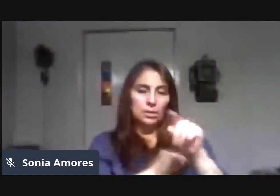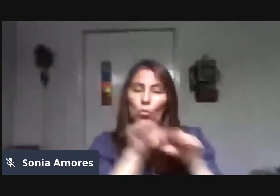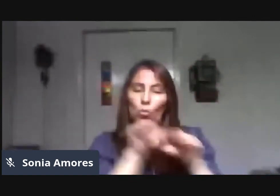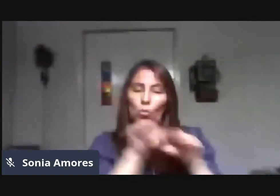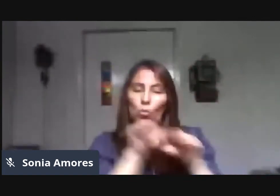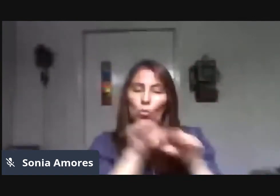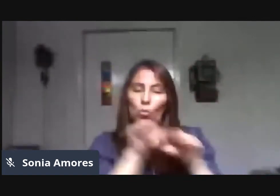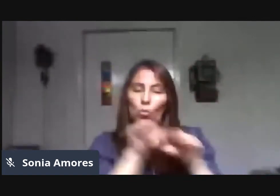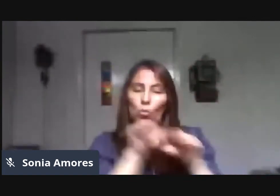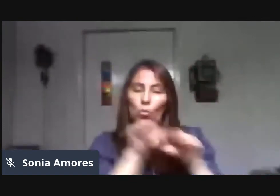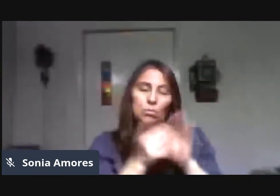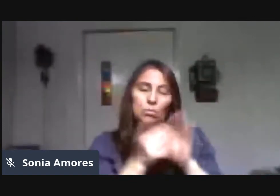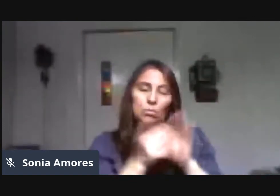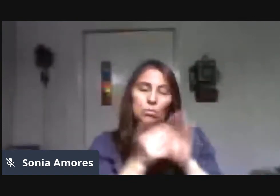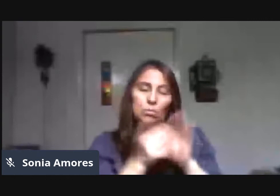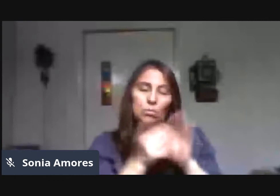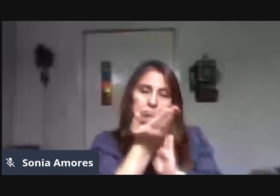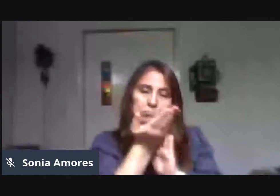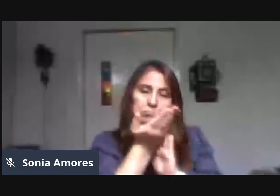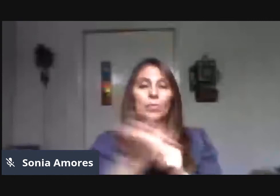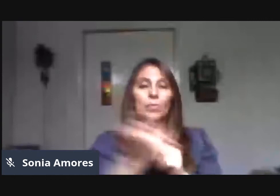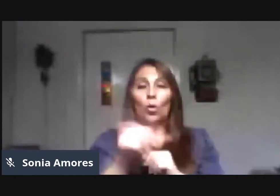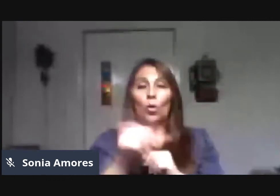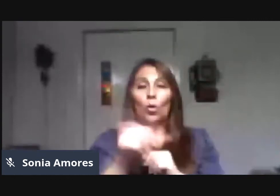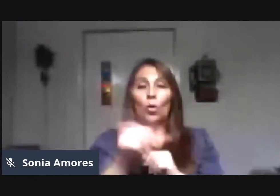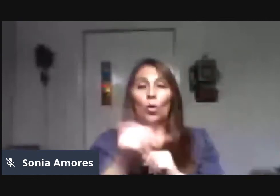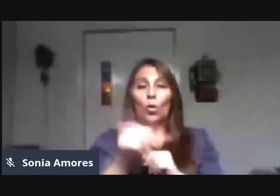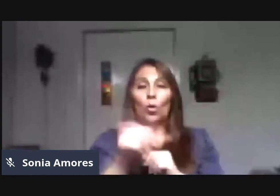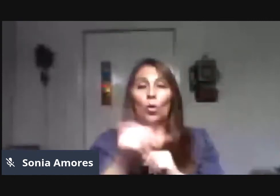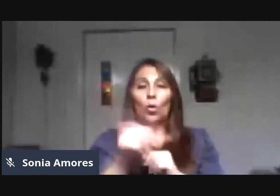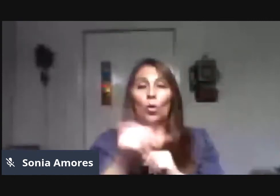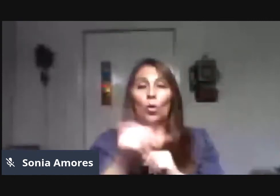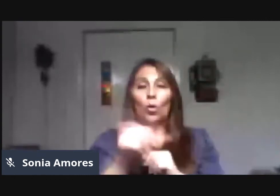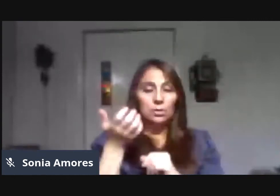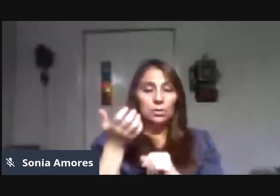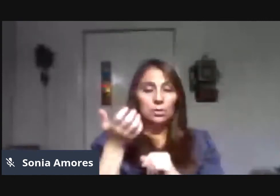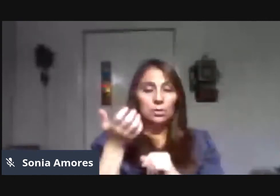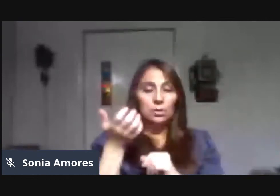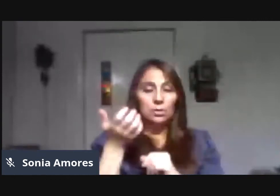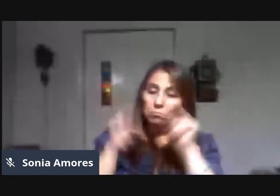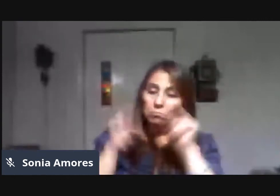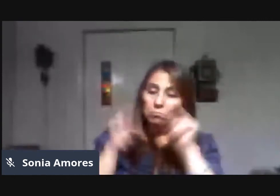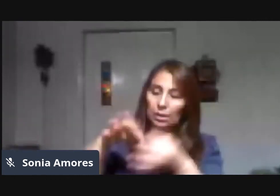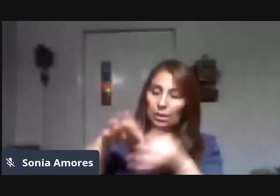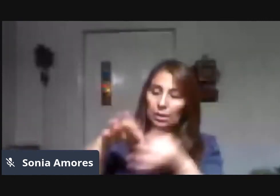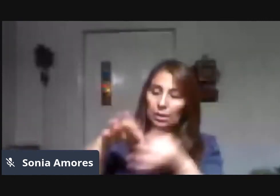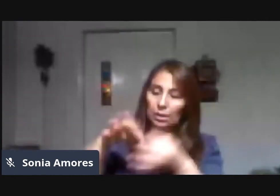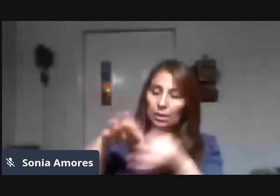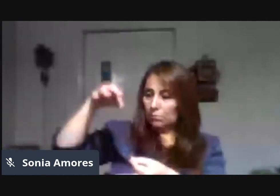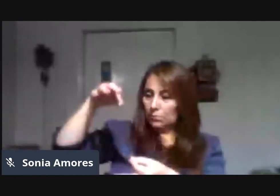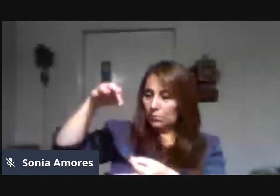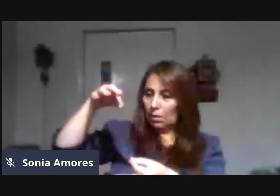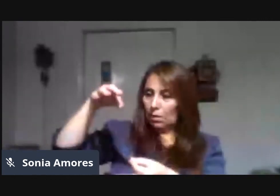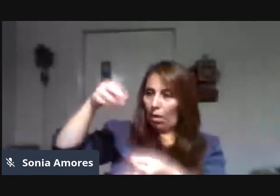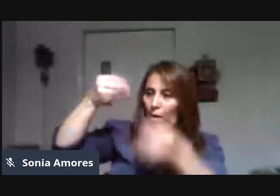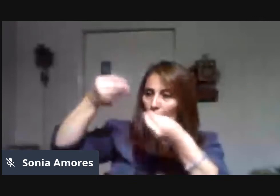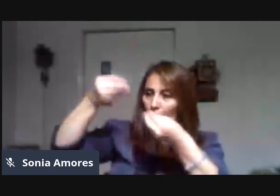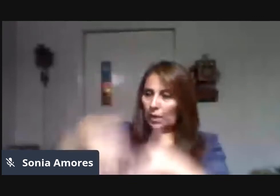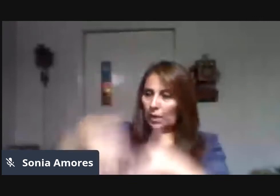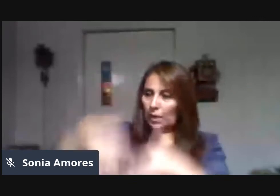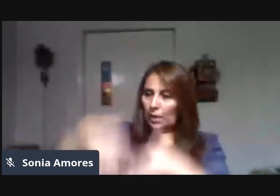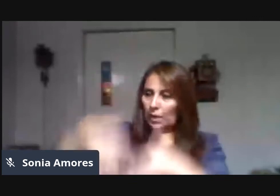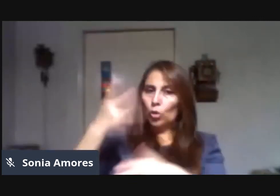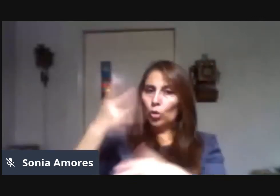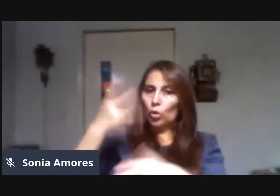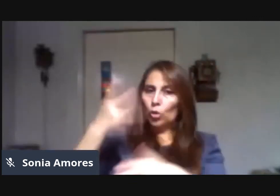miran en sus ahorros pensionales y están en los fondos privados, pueden mirar en sus extractos al día de hoy la pérdida de más de 2 millones de